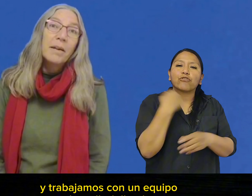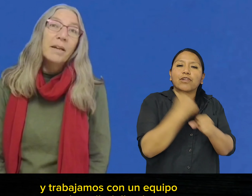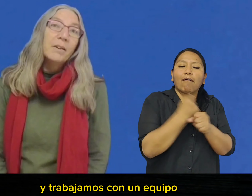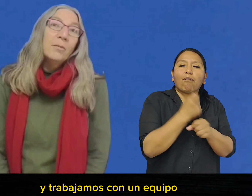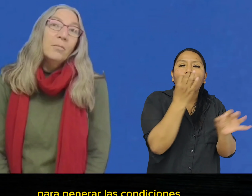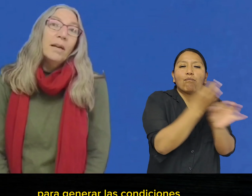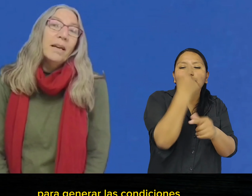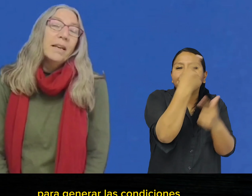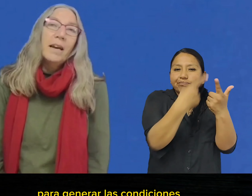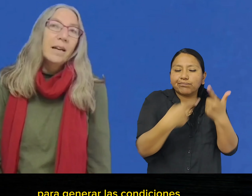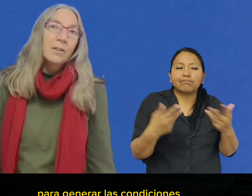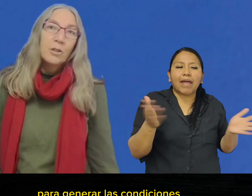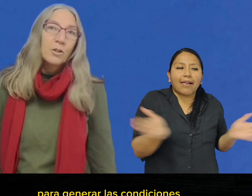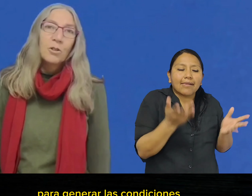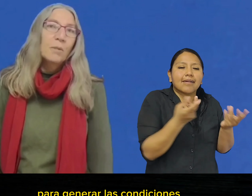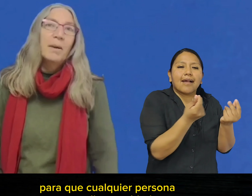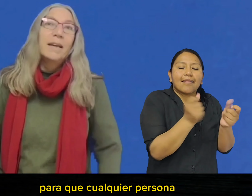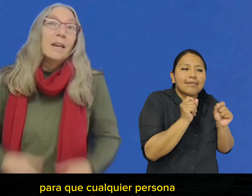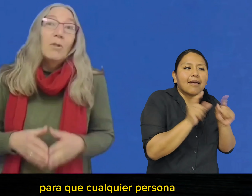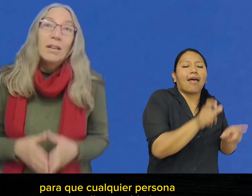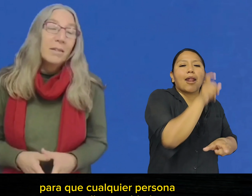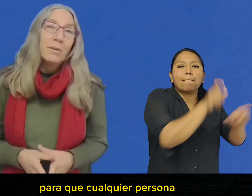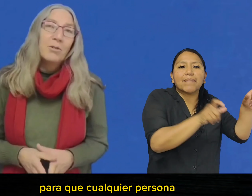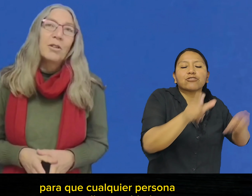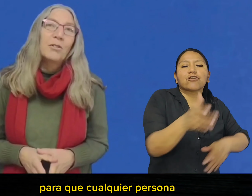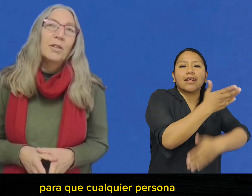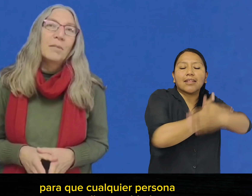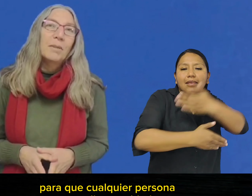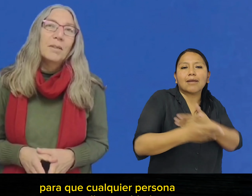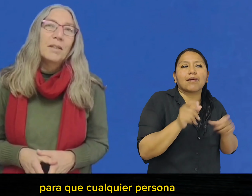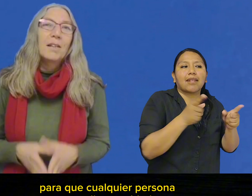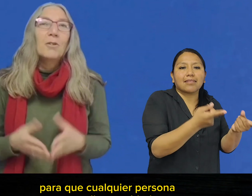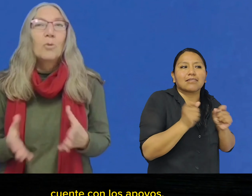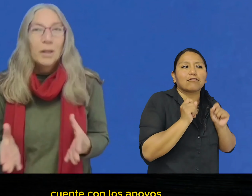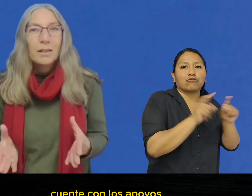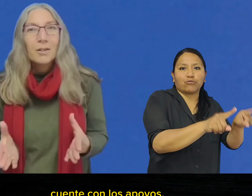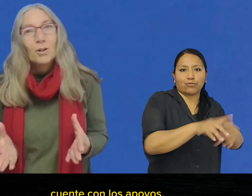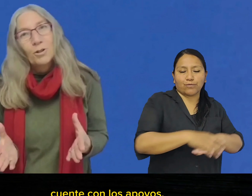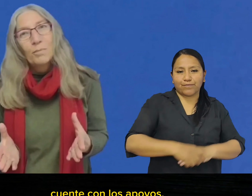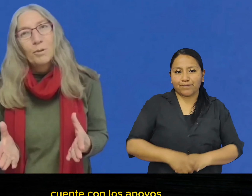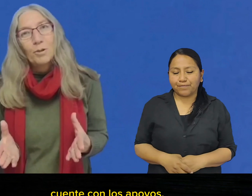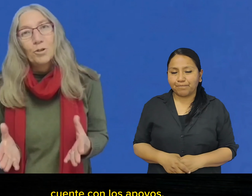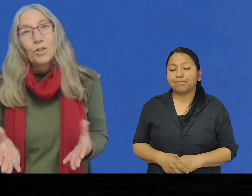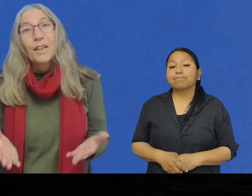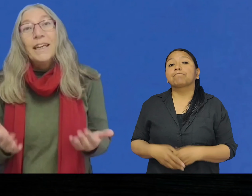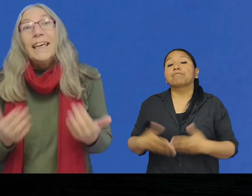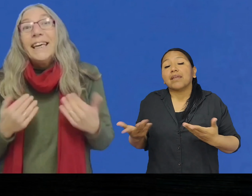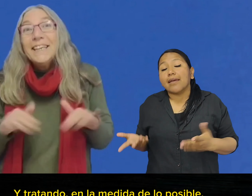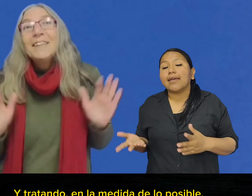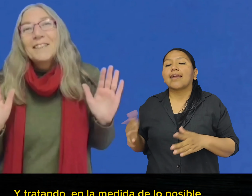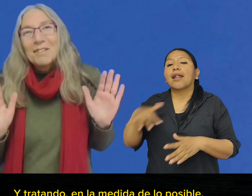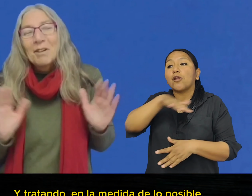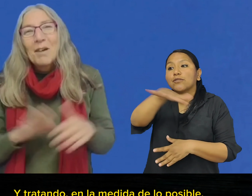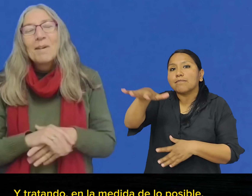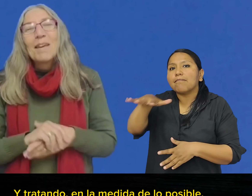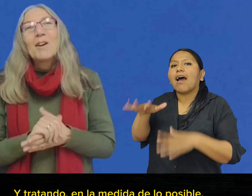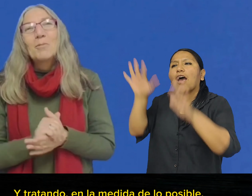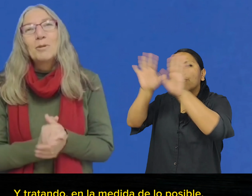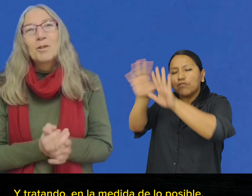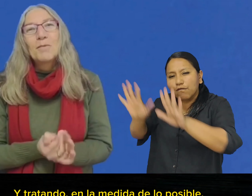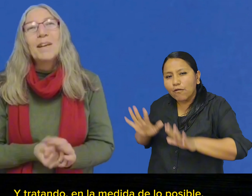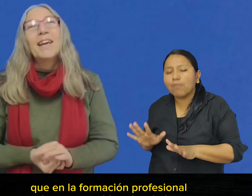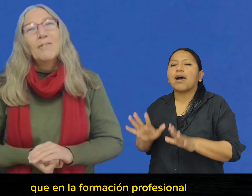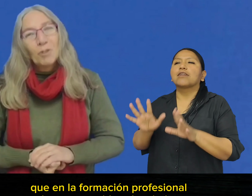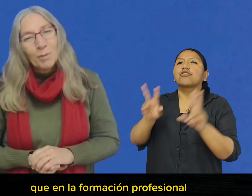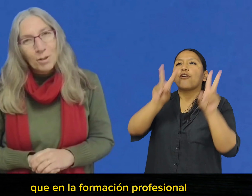interdisciplinario para generar las condiciones para que cualquier persona con discapacidad cuente con los apoyos. Y tratando en la medida